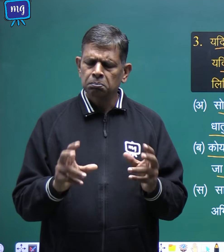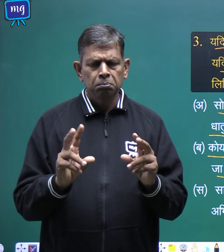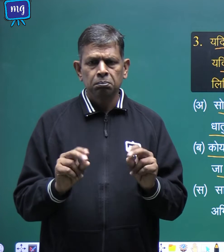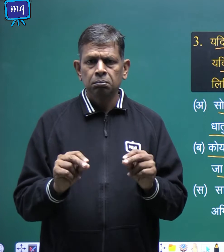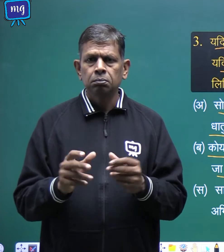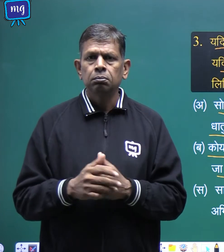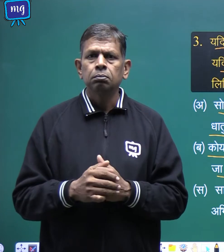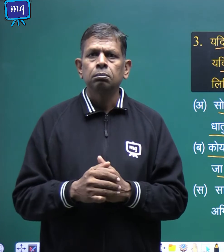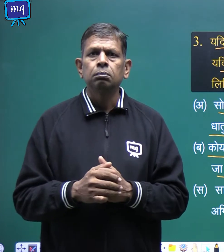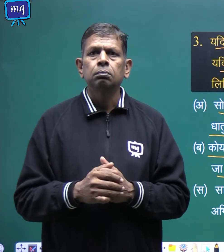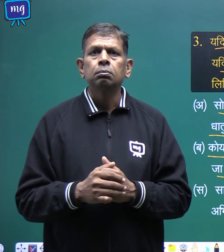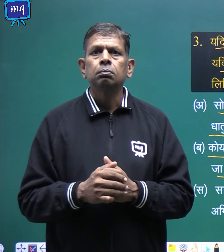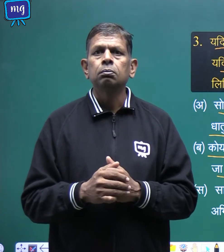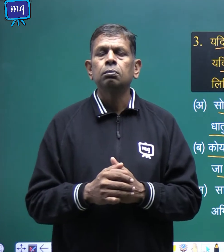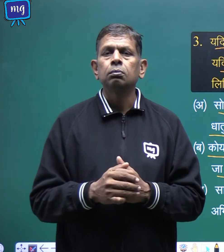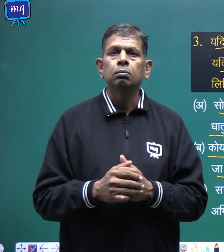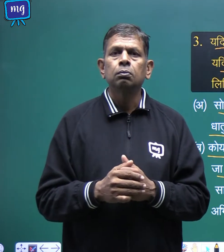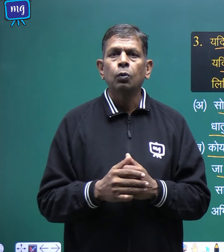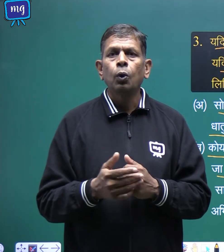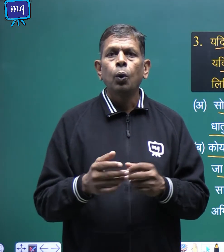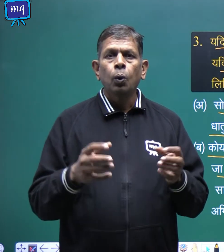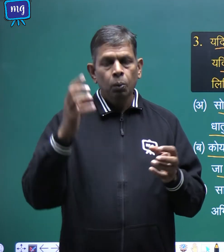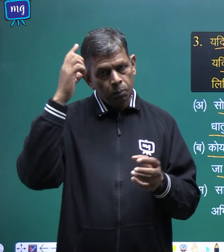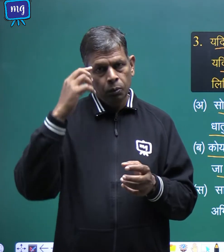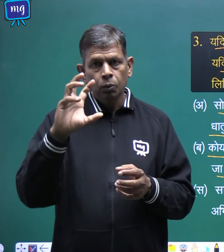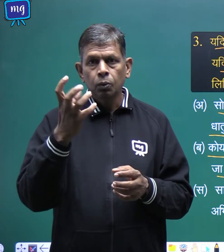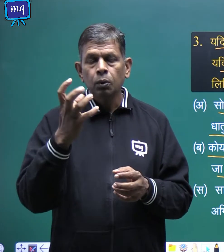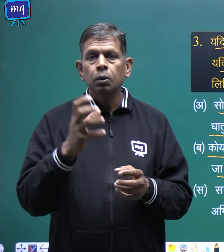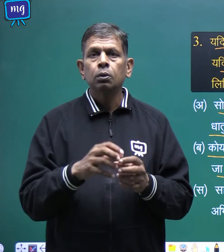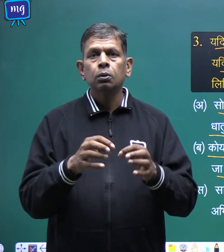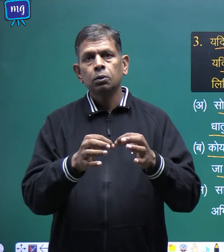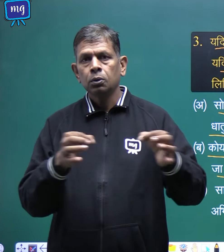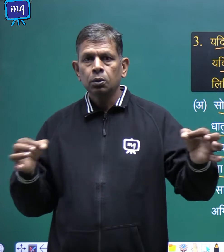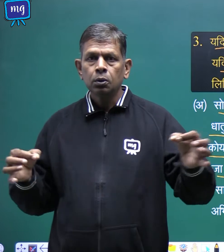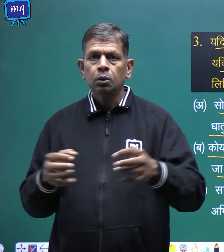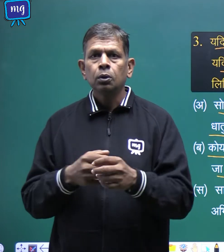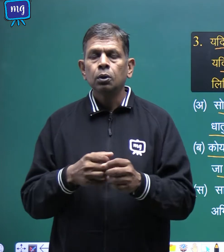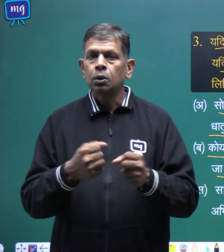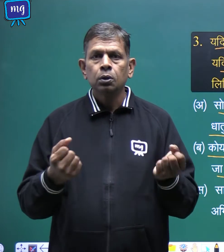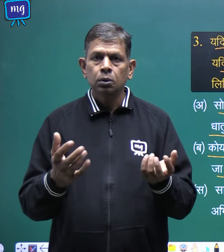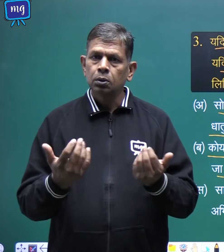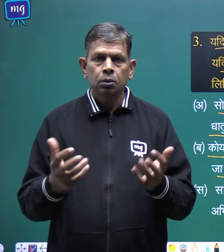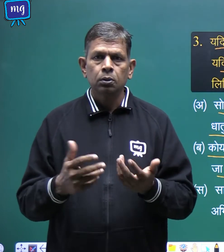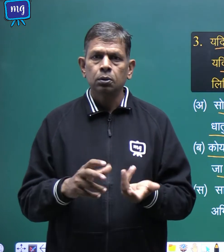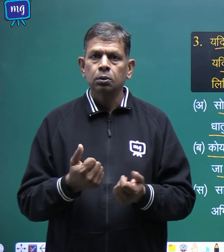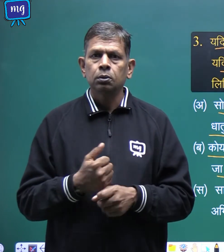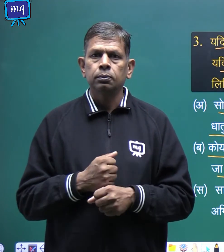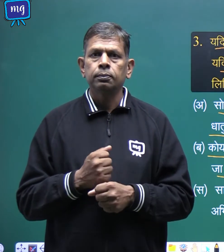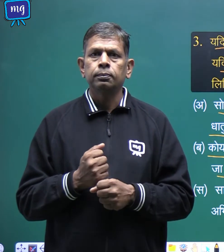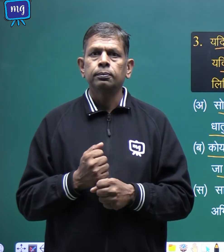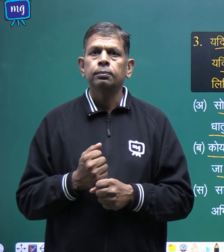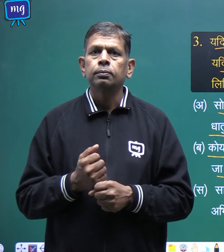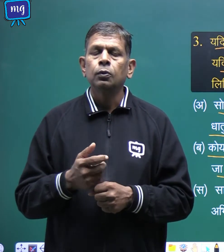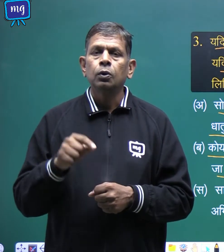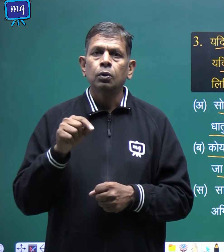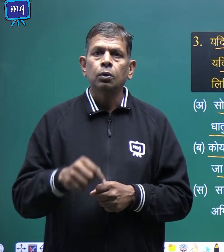नहीं, कोयले को खींचकर तारे प्राप्त नहीं की जा सकती।